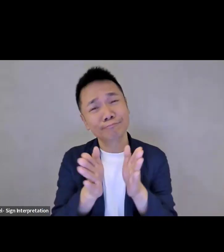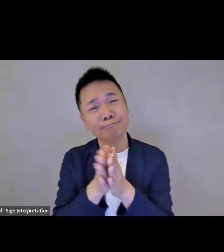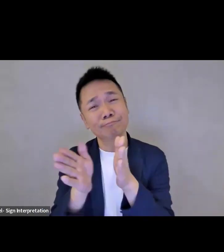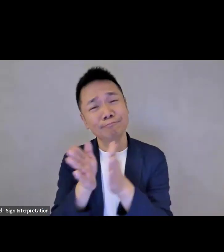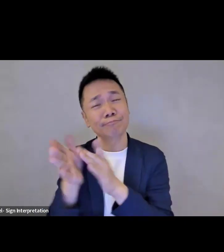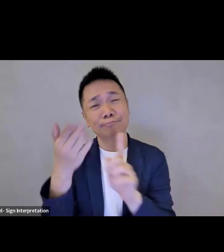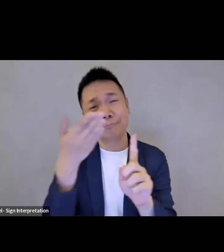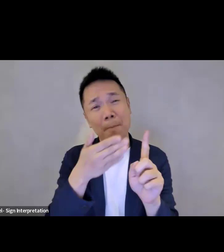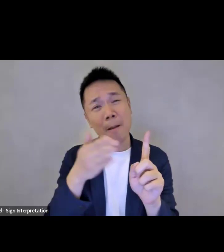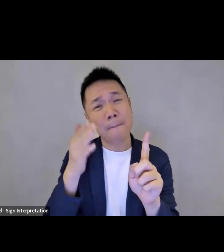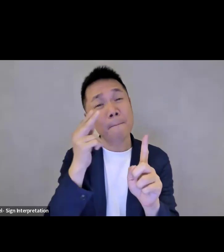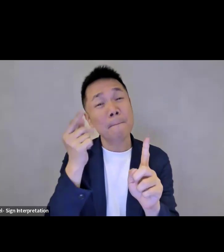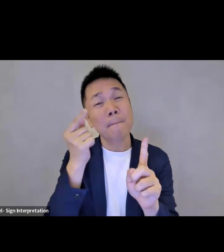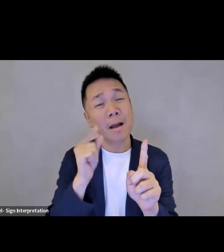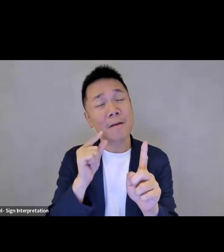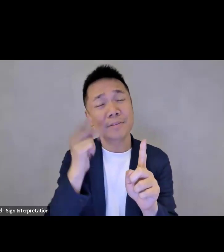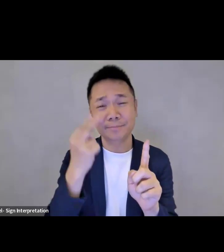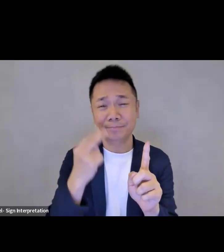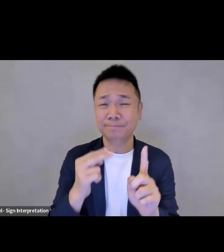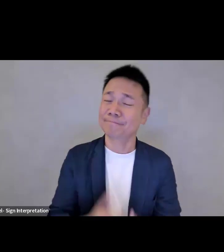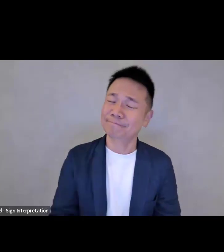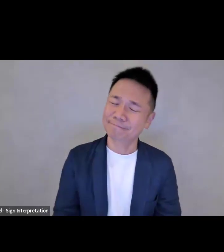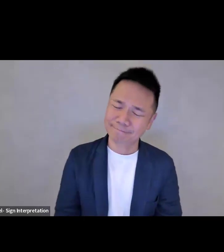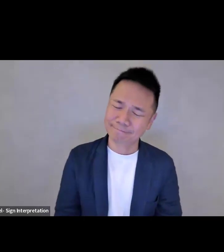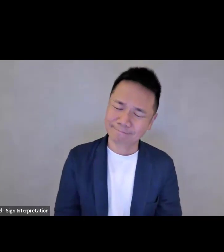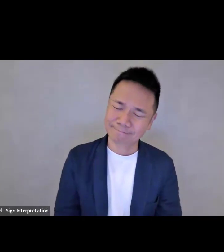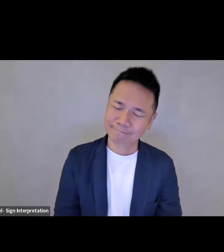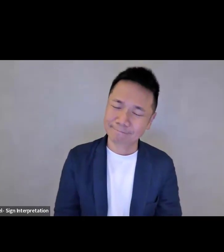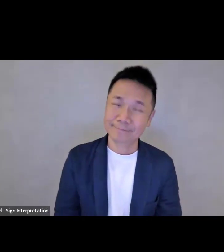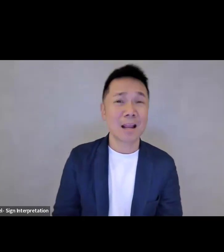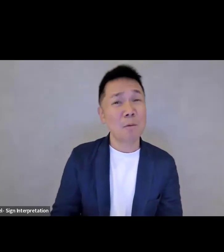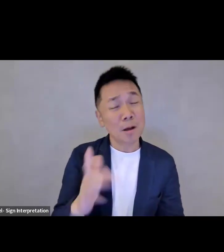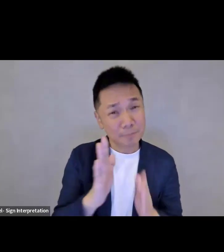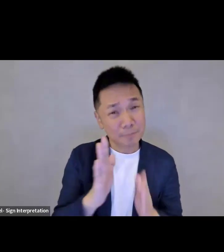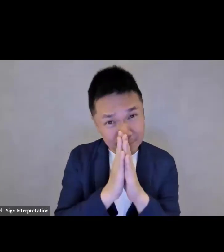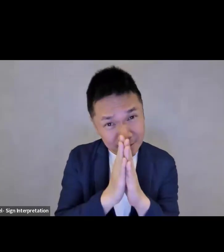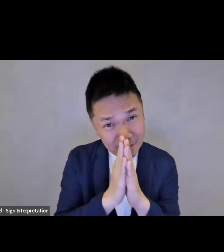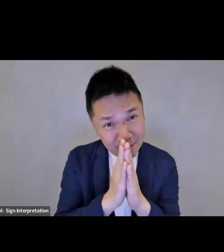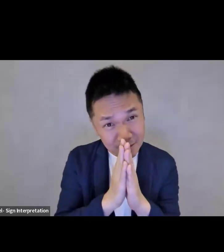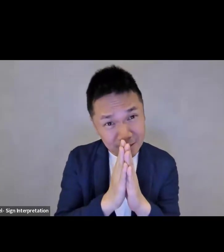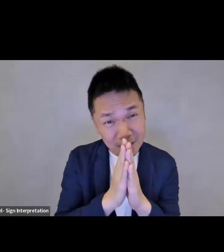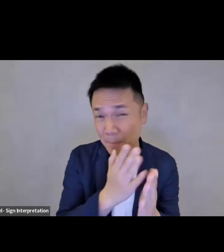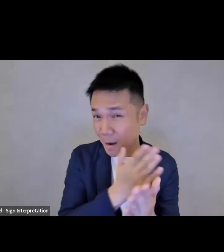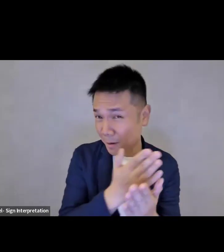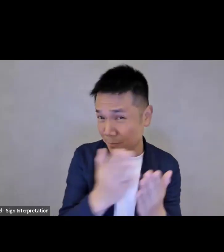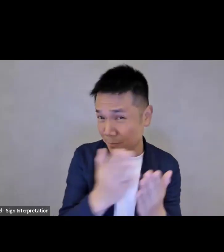我想要让大家都能够来去分享，对我们博士不同的回忆，不同的